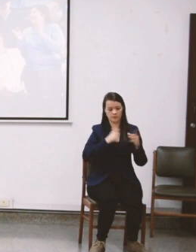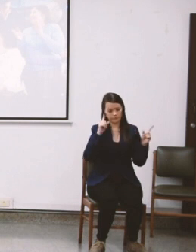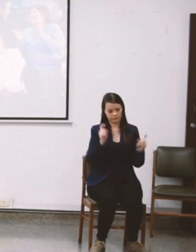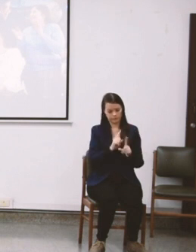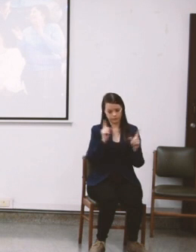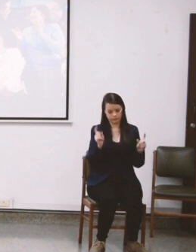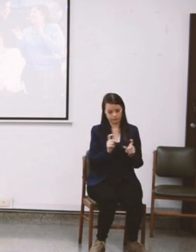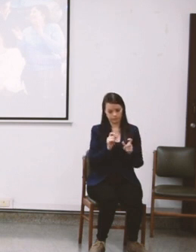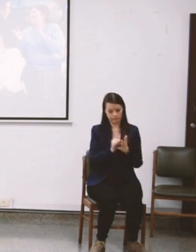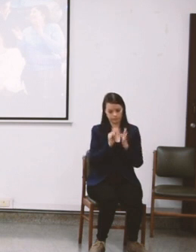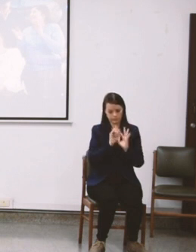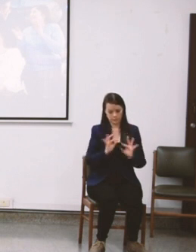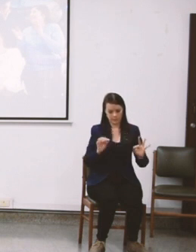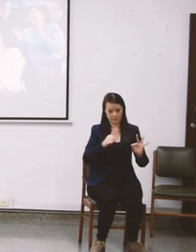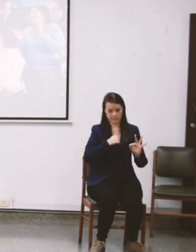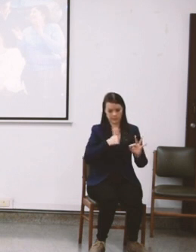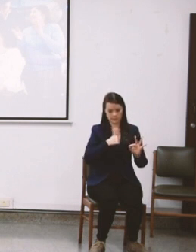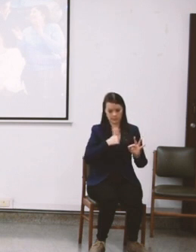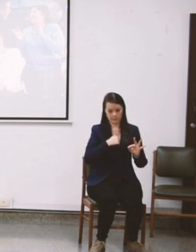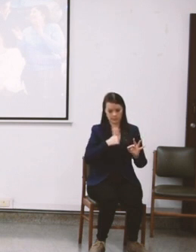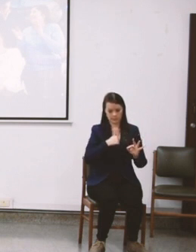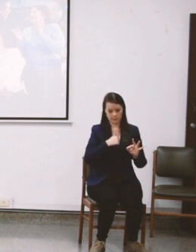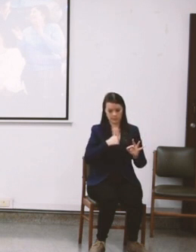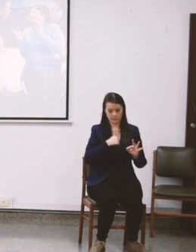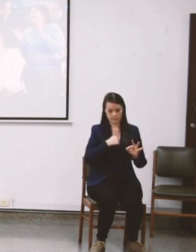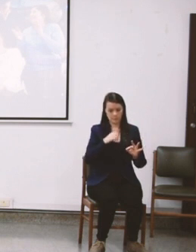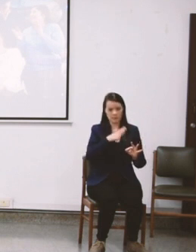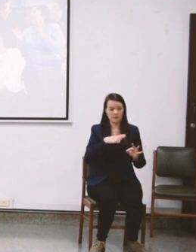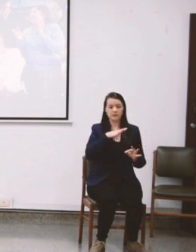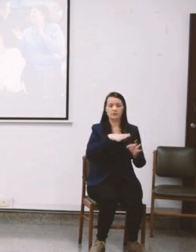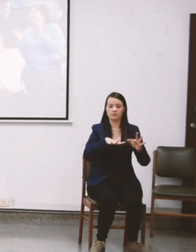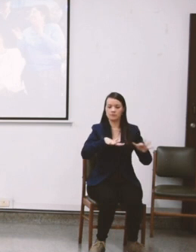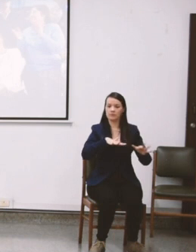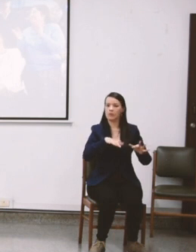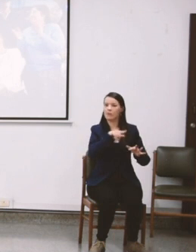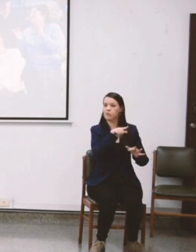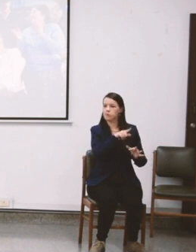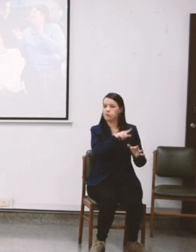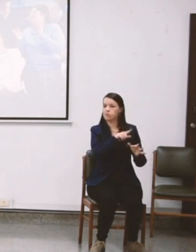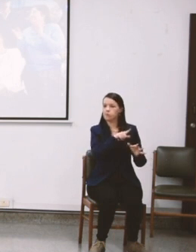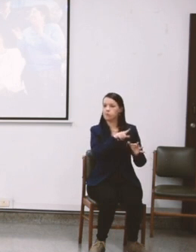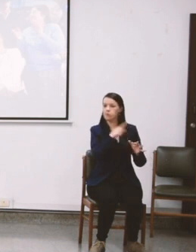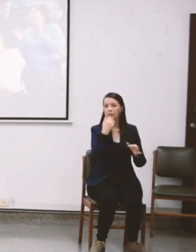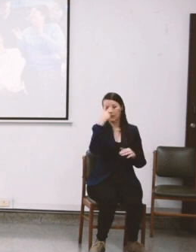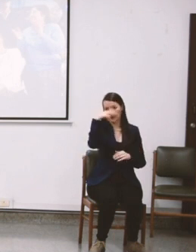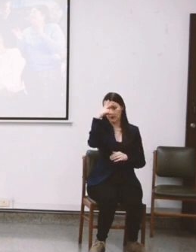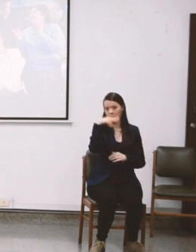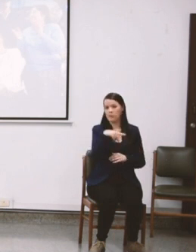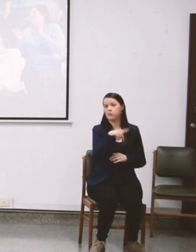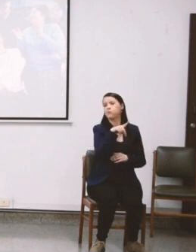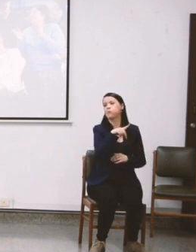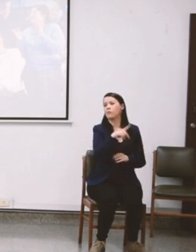tratado de moverme, pensar un poco que lo que resuena allá en mi México querido, que además me